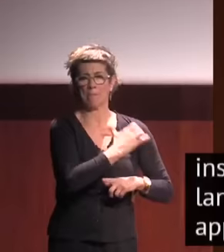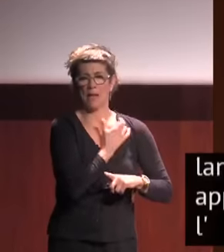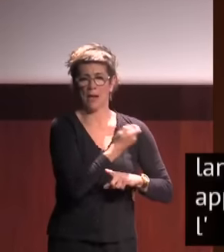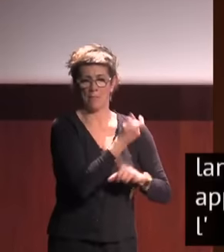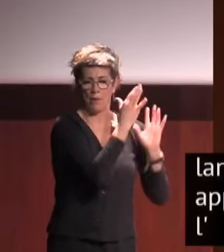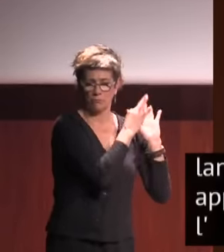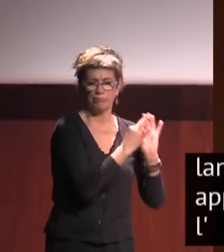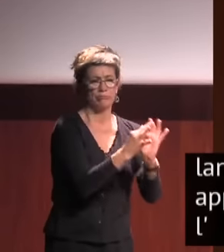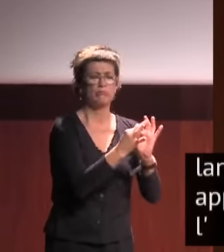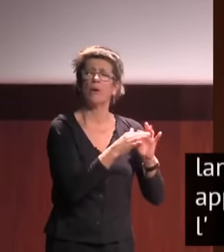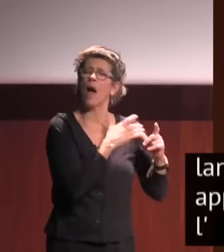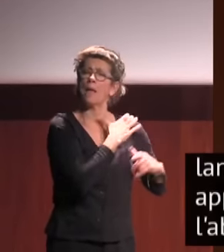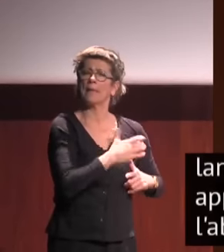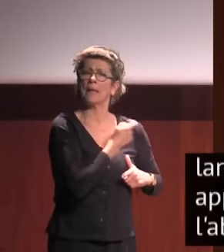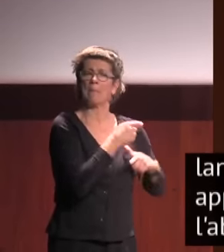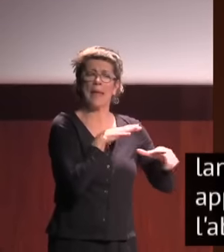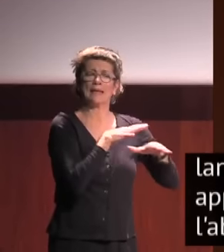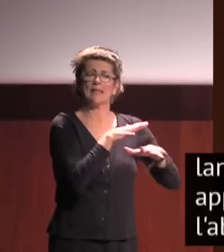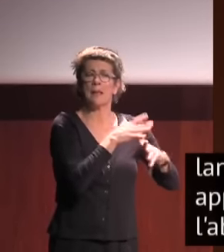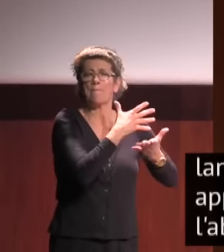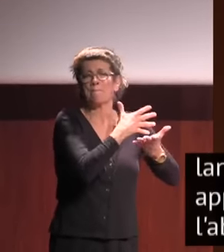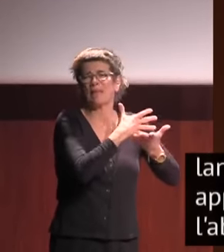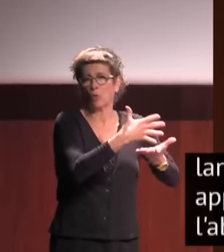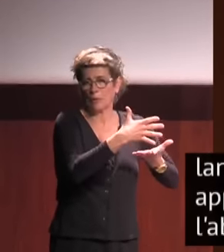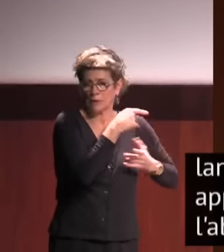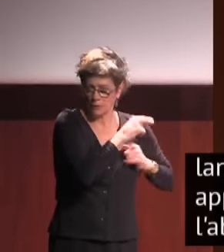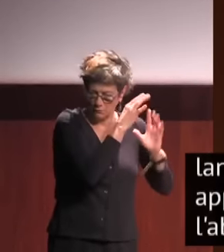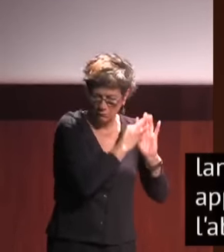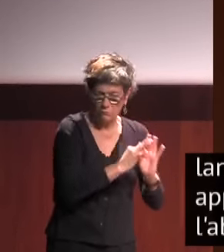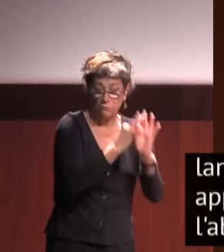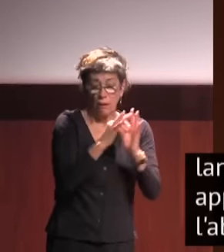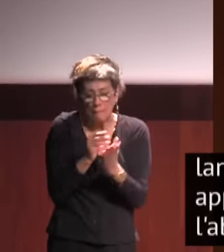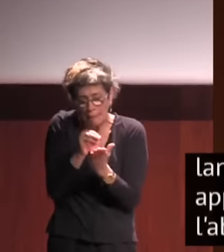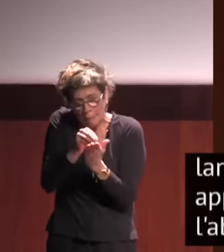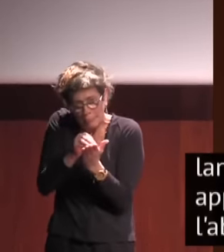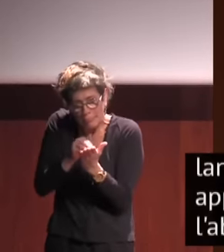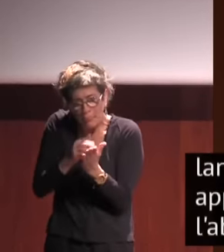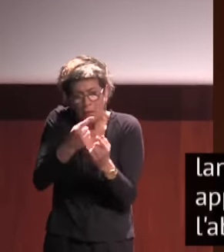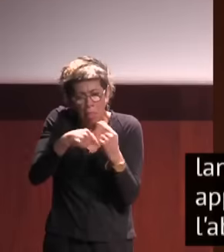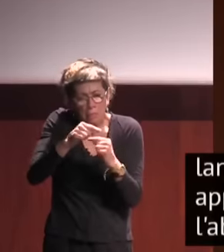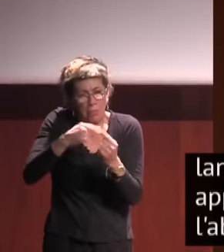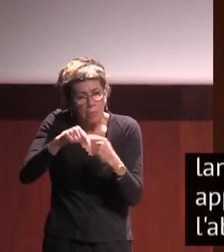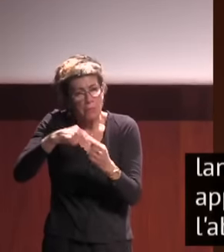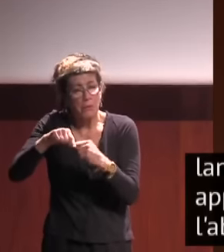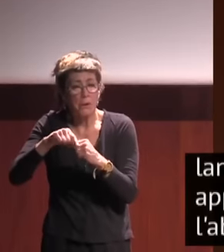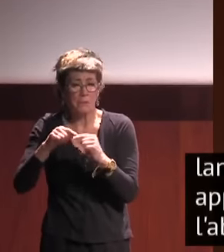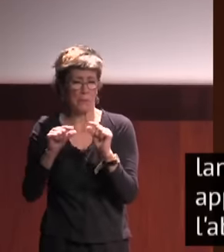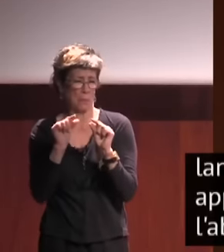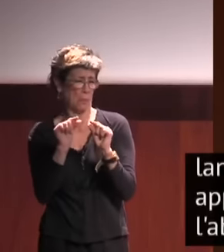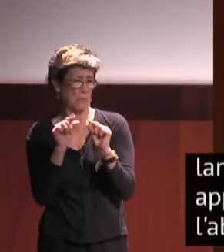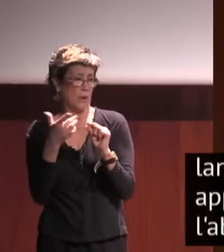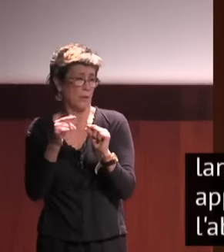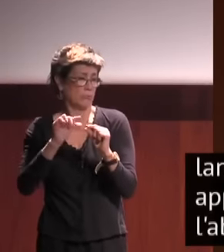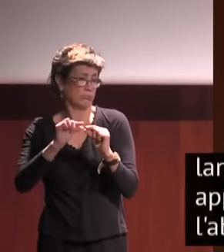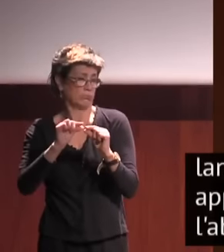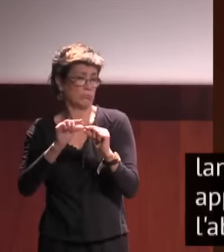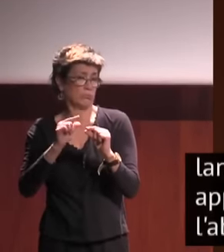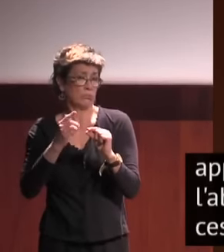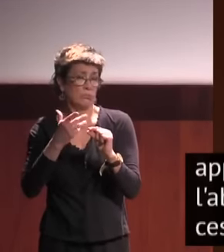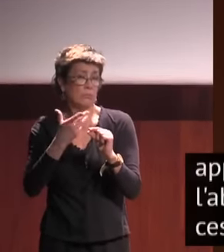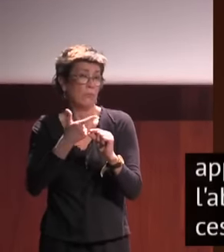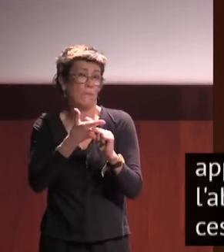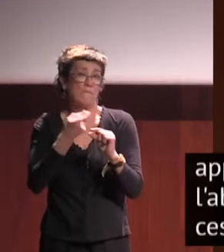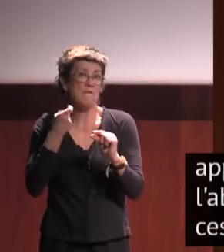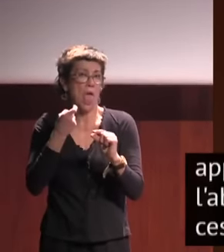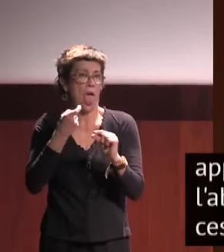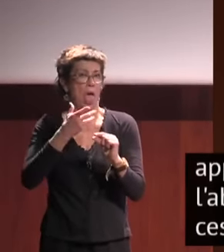ses signes méthodiques. Les signes que ces recueils contiennent ne sont que pour une toute petite partie issus